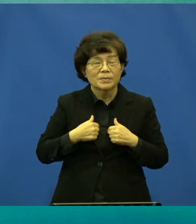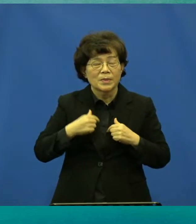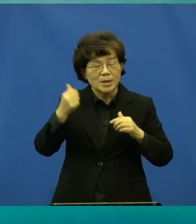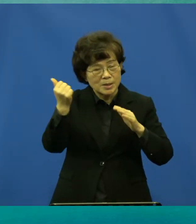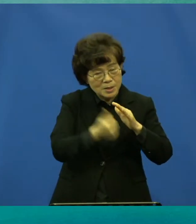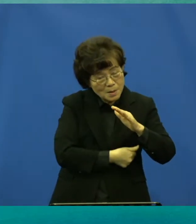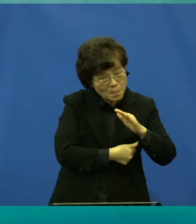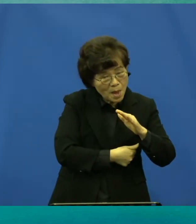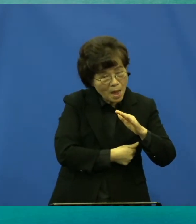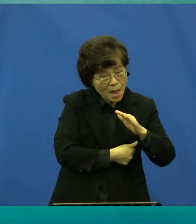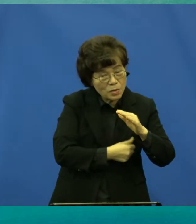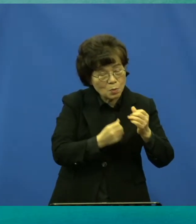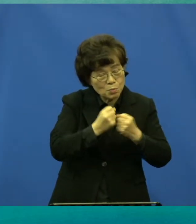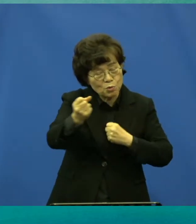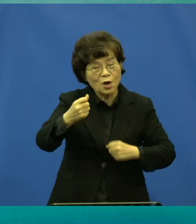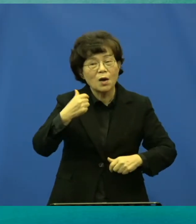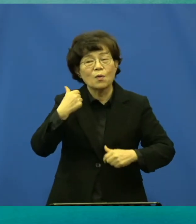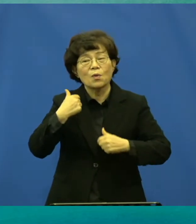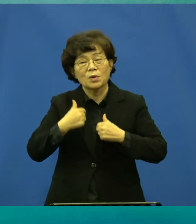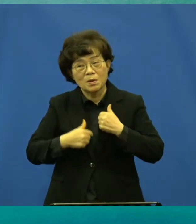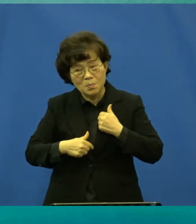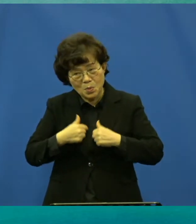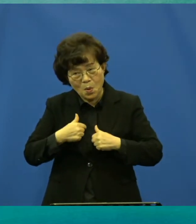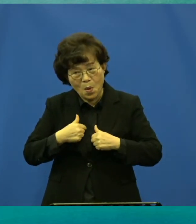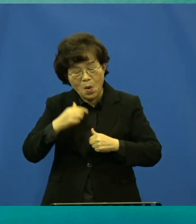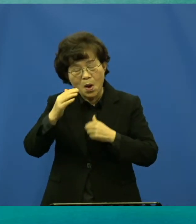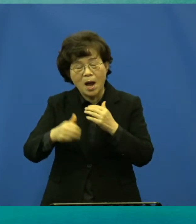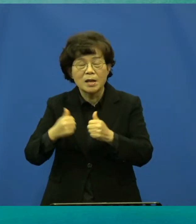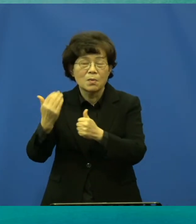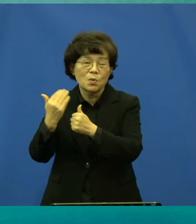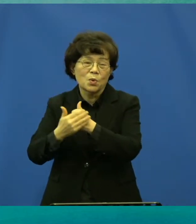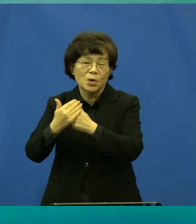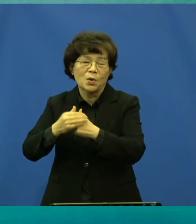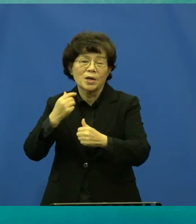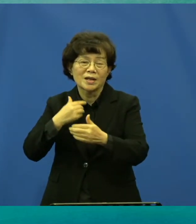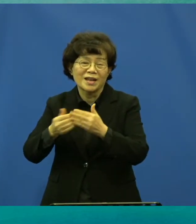실패가 와도 그 실패 속에서 하나님의 위로가 있는 거고.